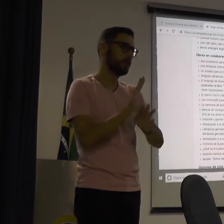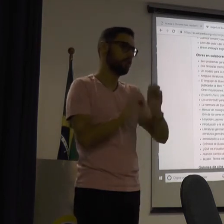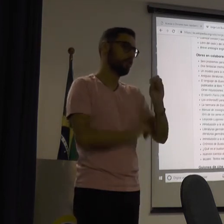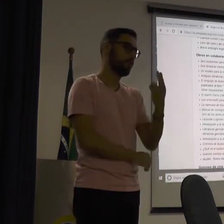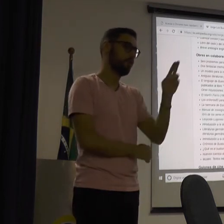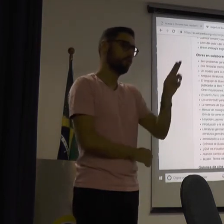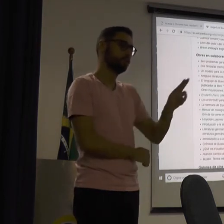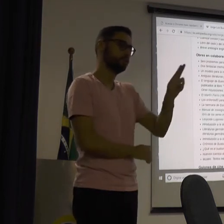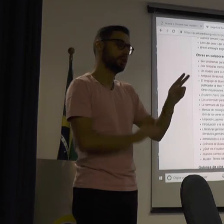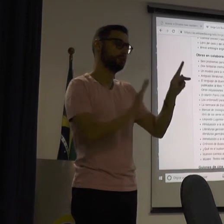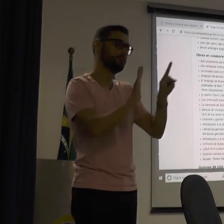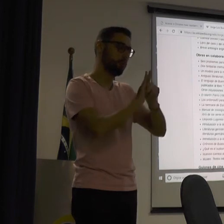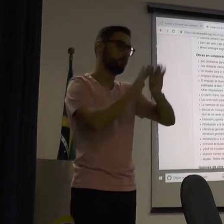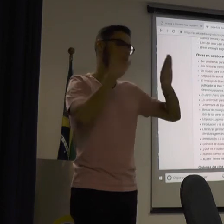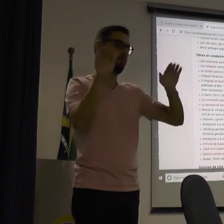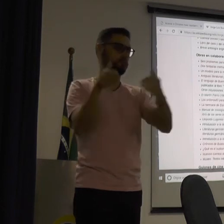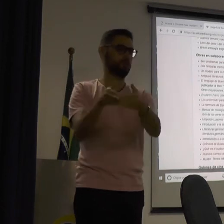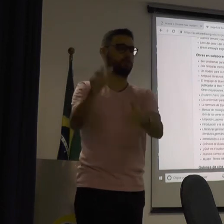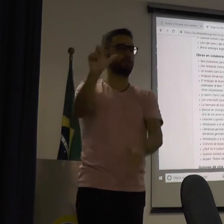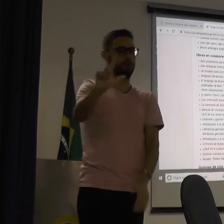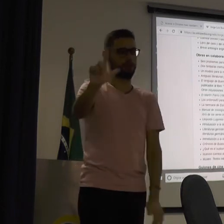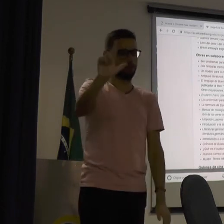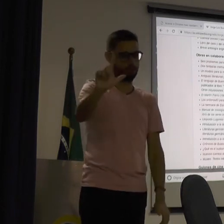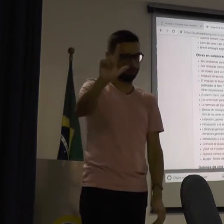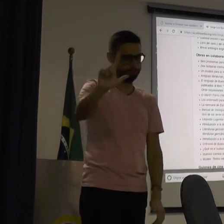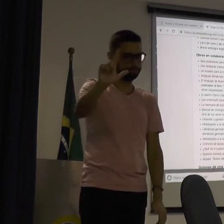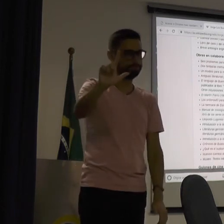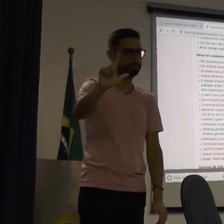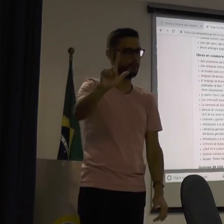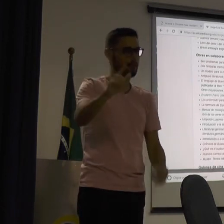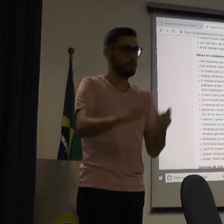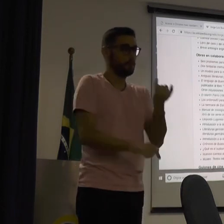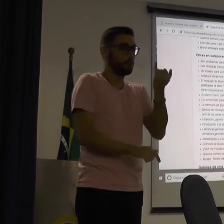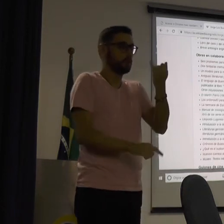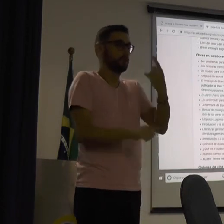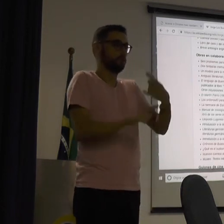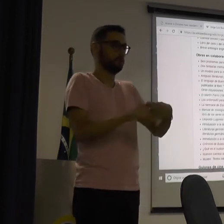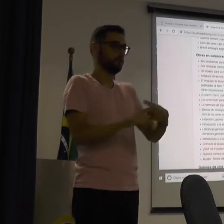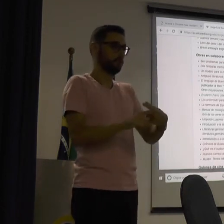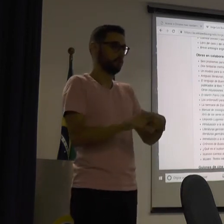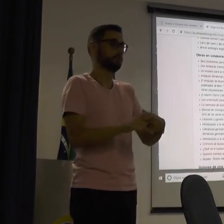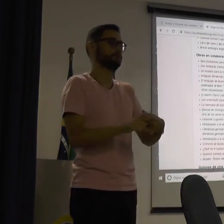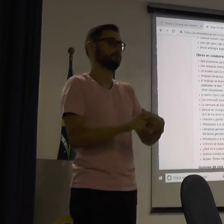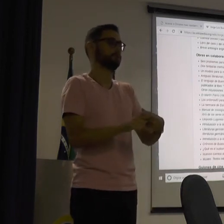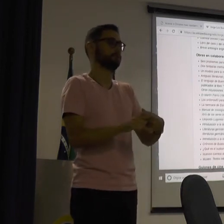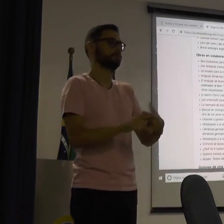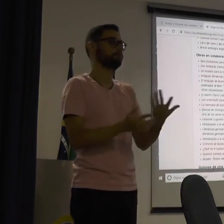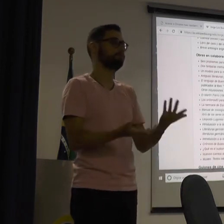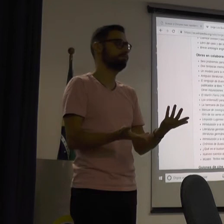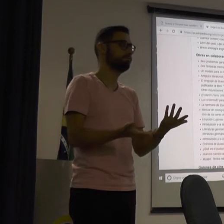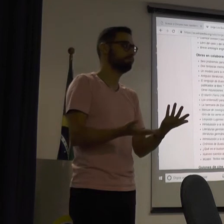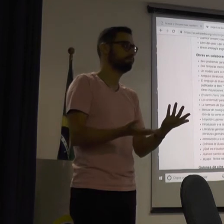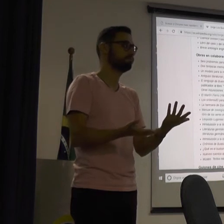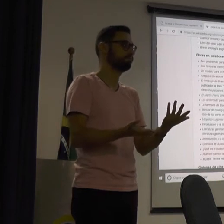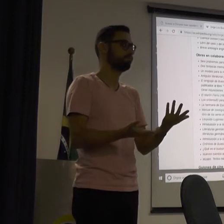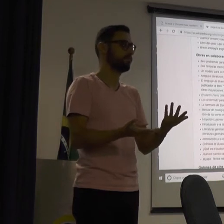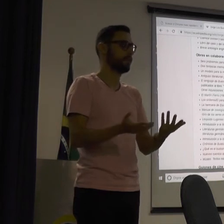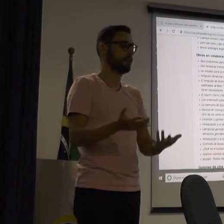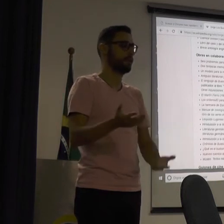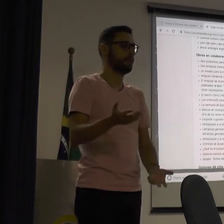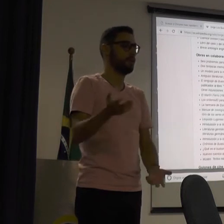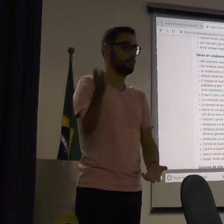usados para fins literários. Isso é importante porque, digamos, isso não vale assim, acho que a posição do Borges